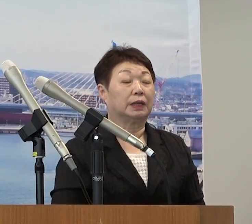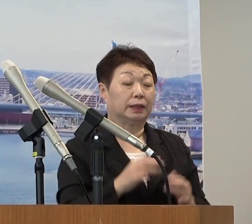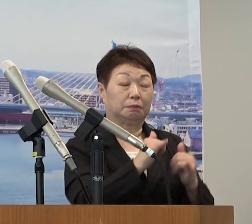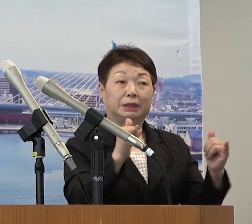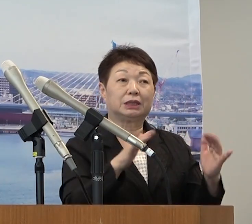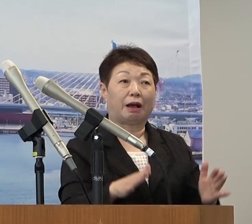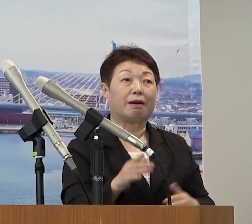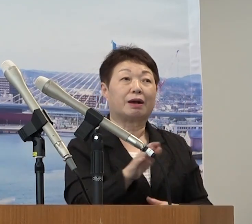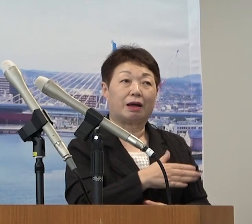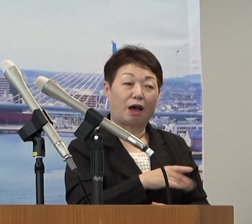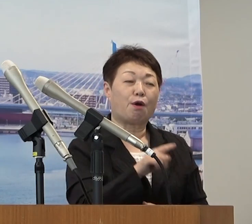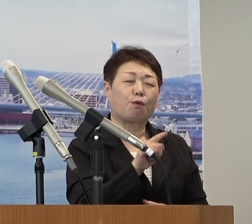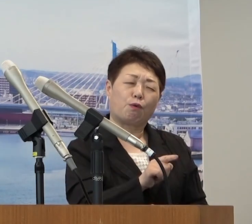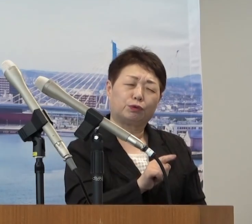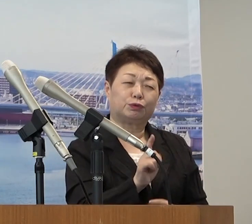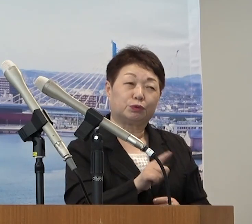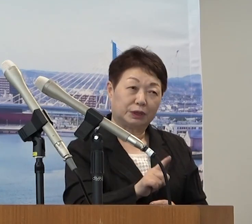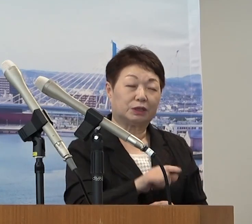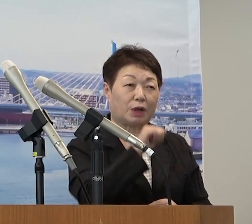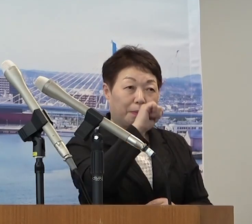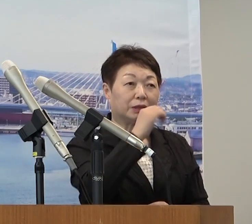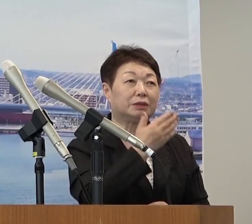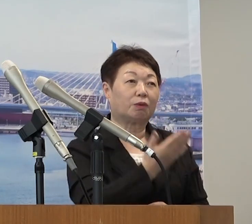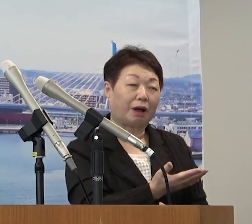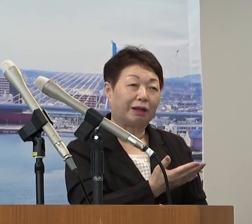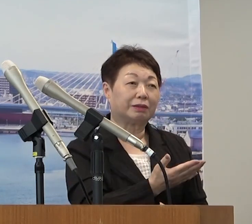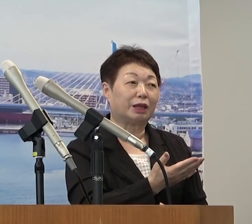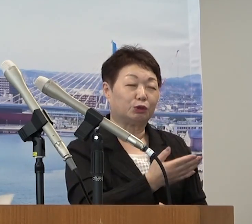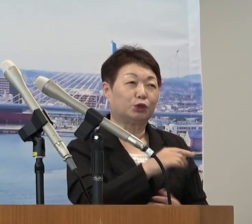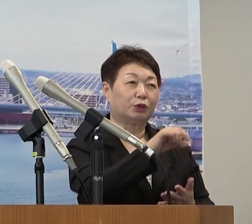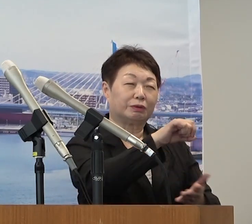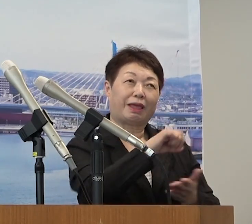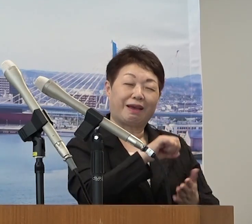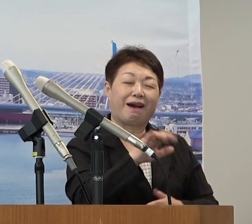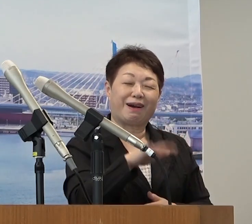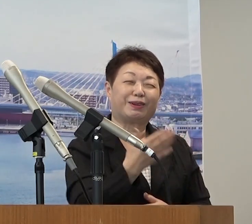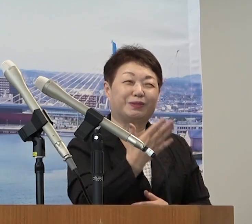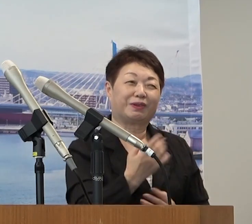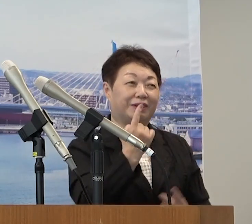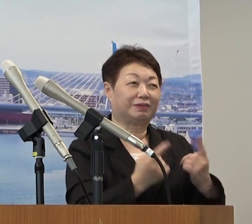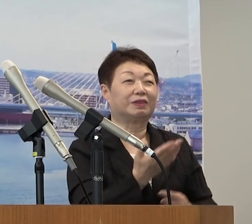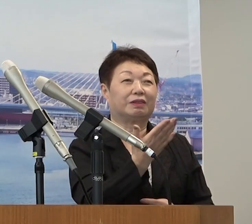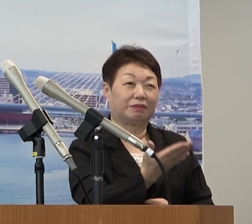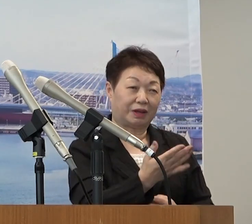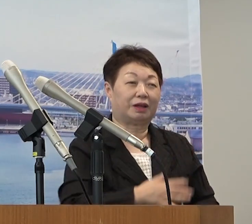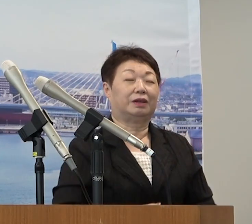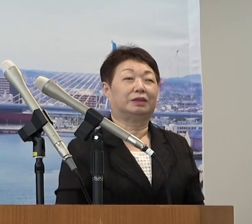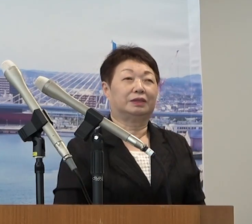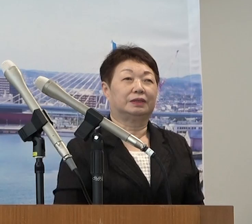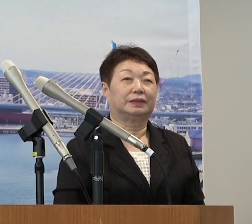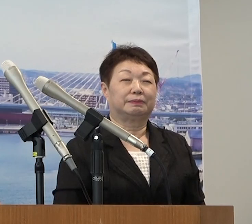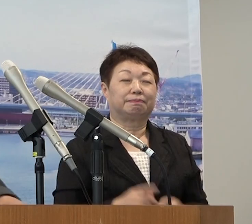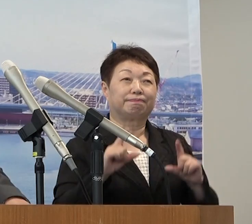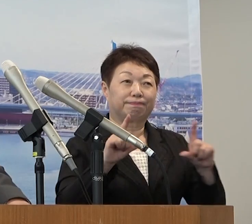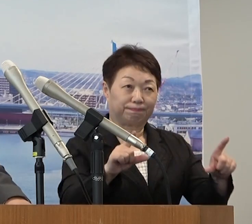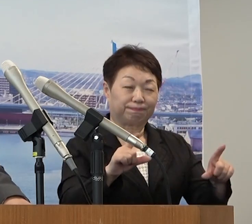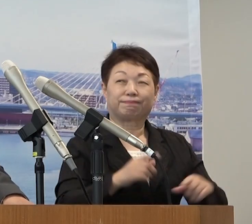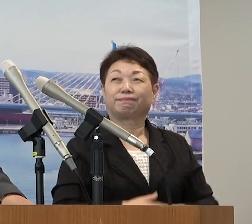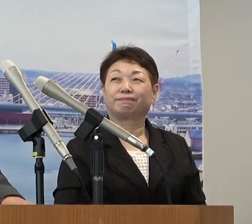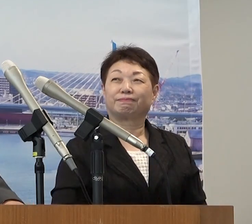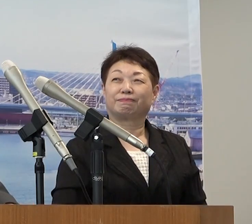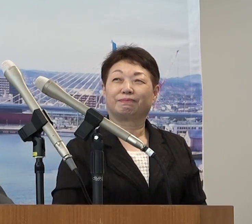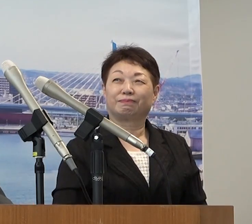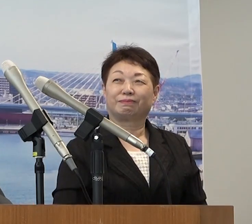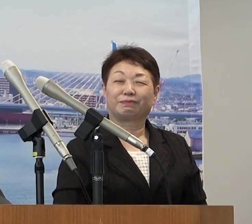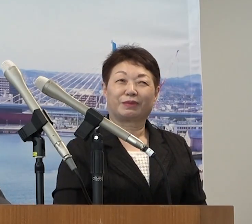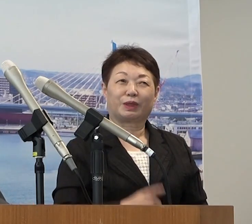間の方からですねこういうふうにすればどうかっていうのはあるものなんでしょうかね。 あのまあ